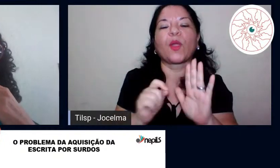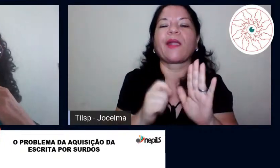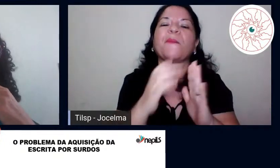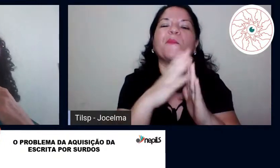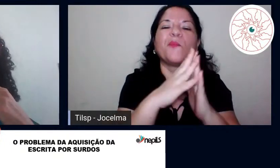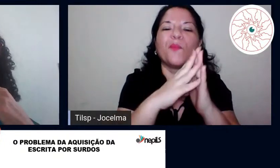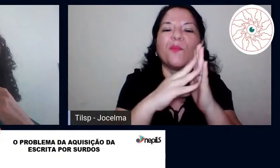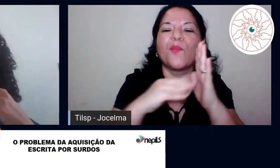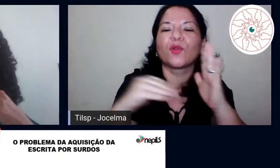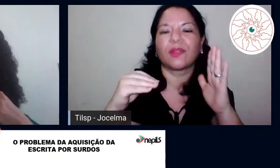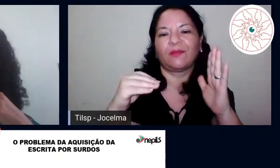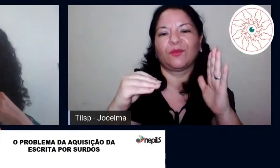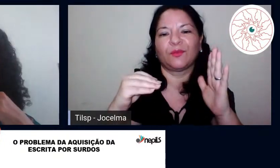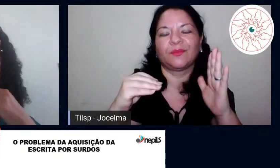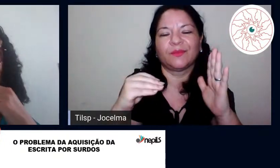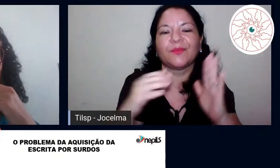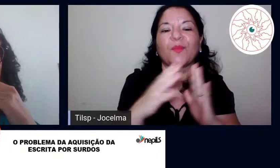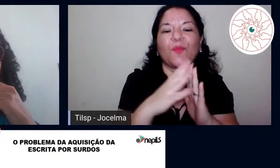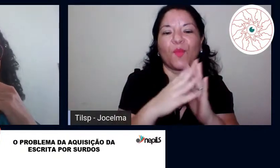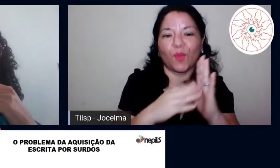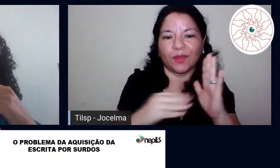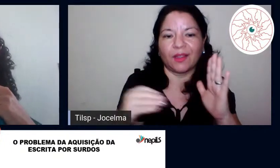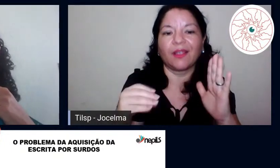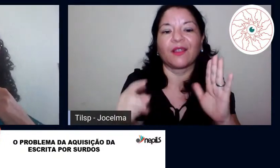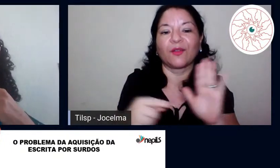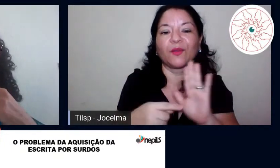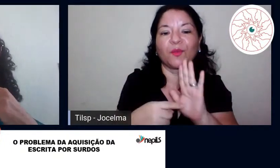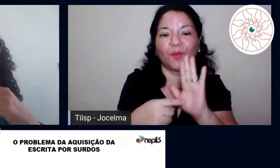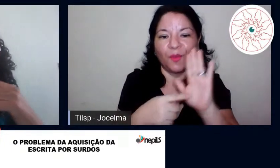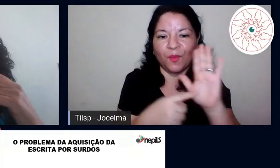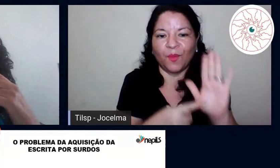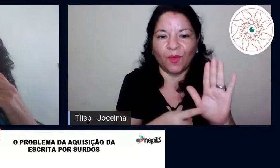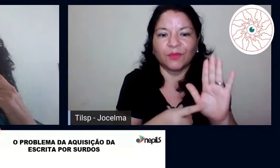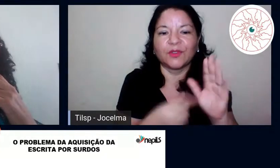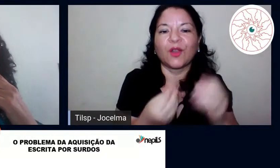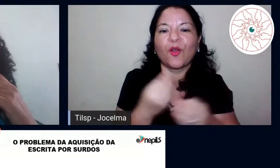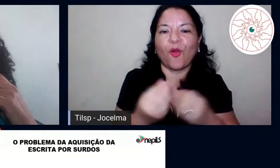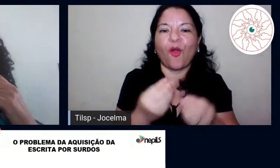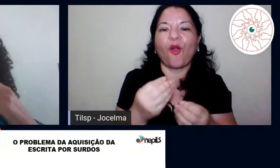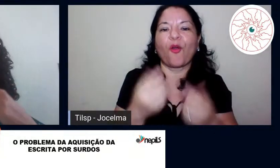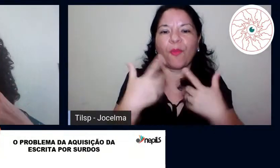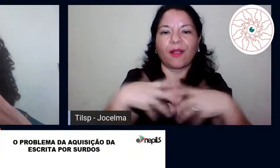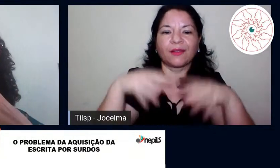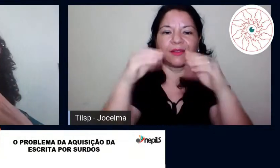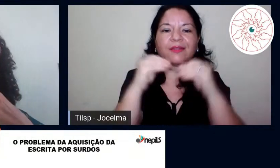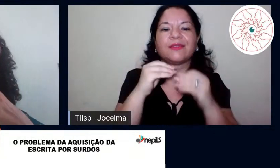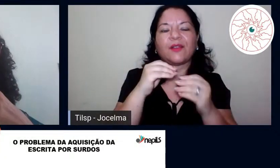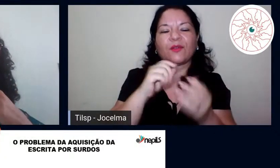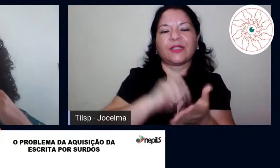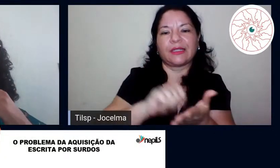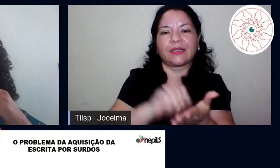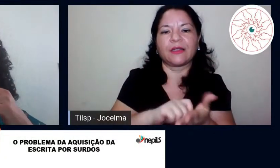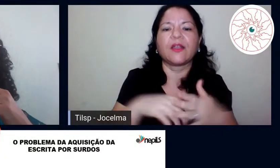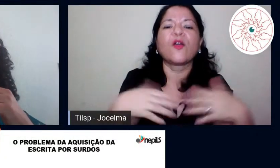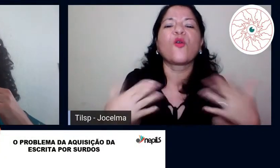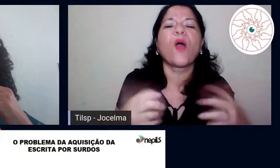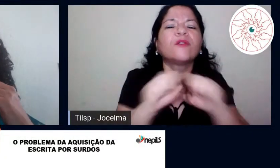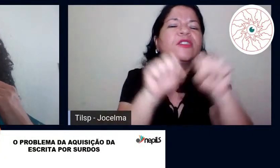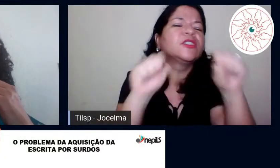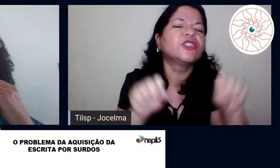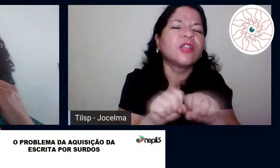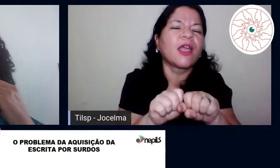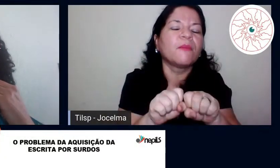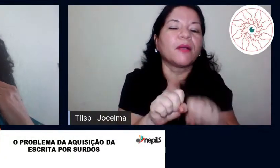né? o modelo articulatório e traz também eh a escrita CEL, né, que é a escrita eh